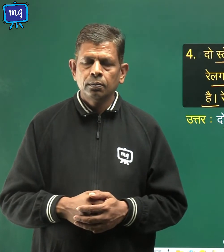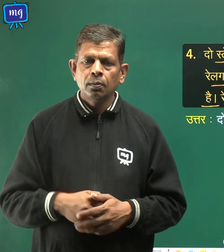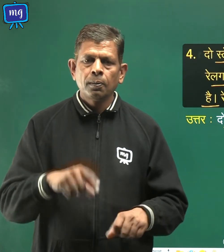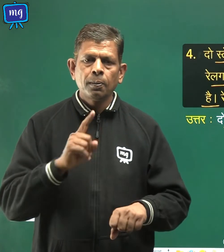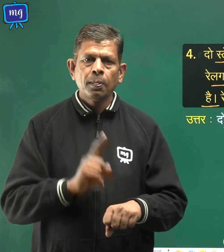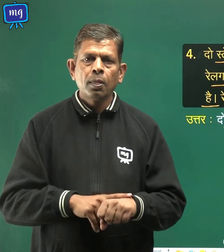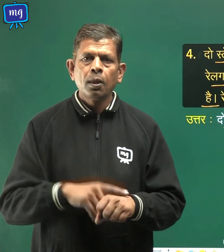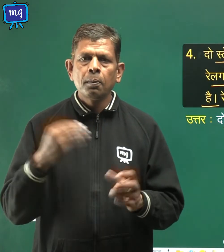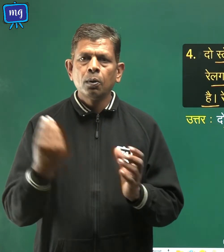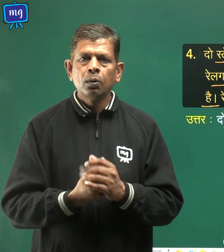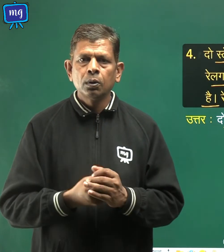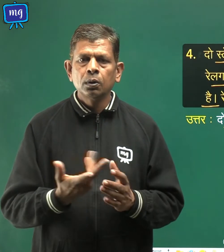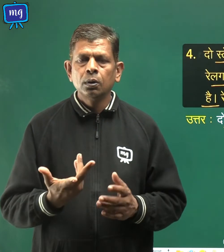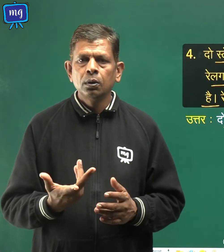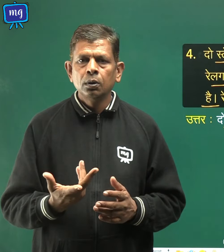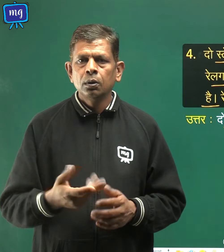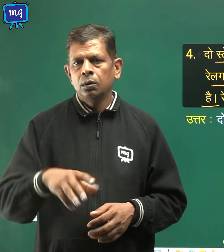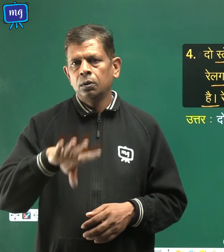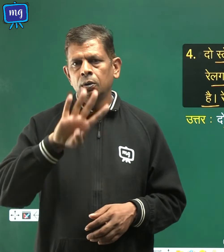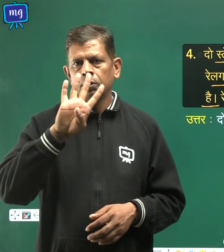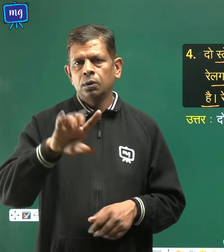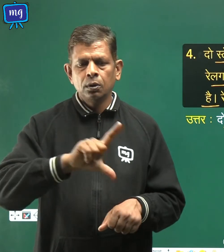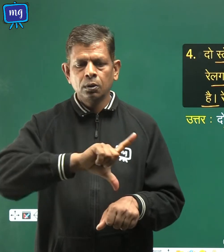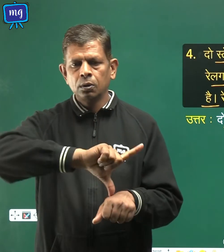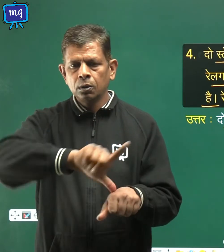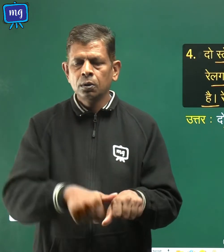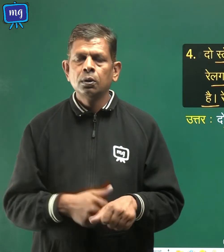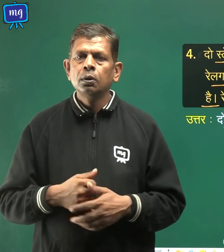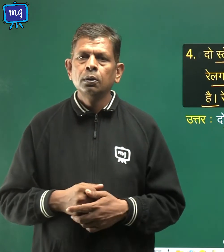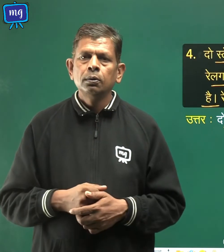समय कितना लिया गया? 4 घंटे।